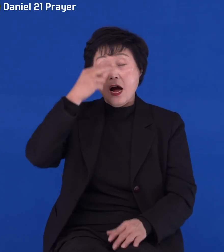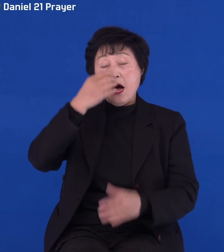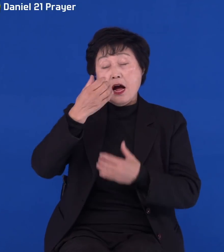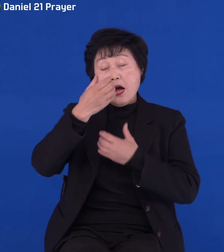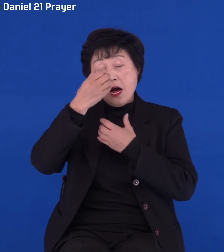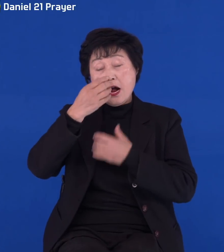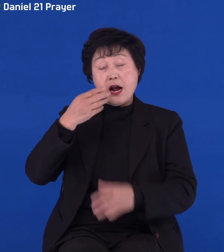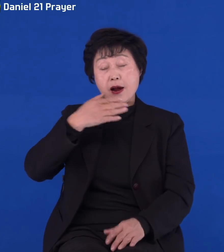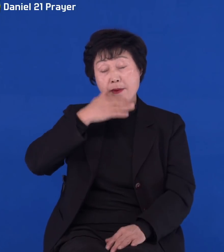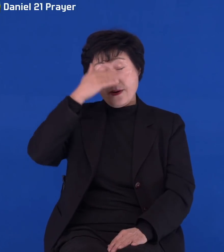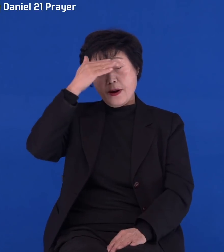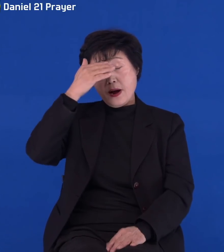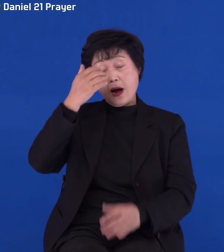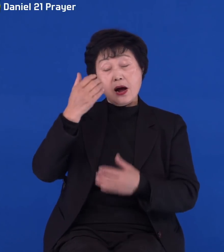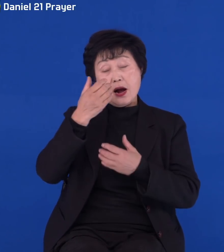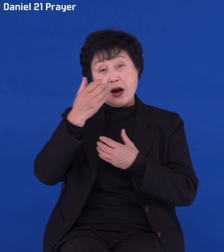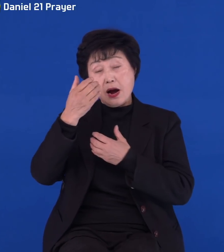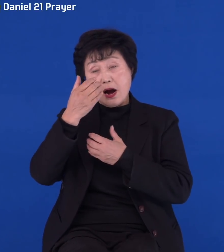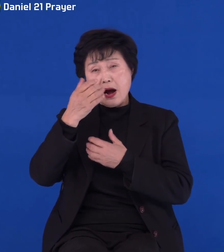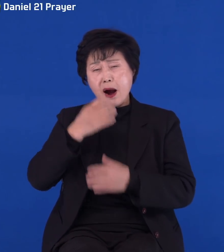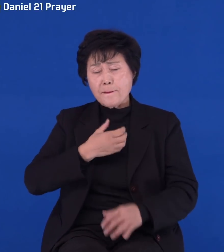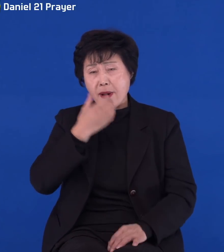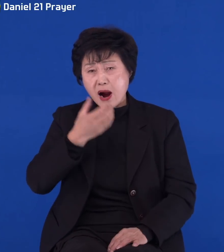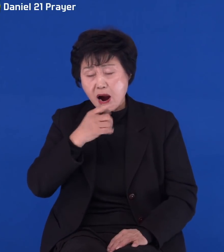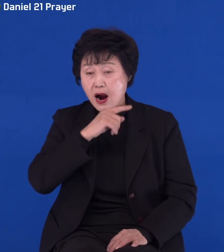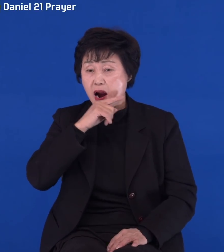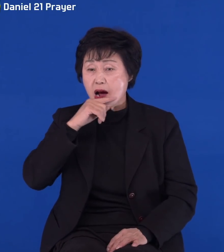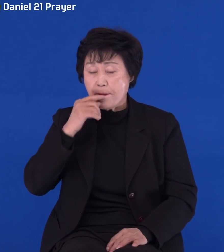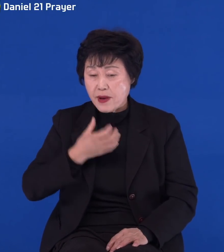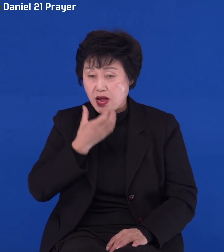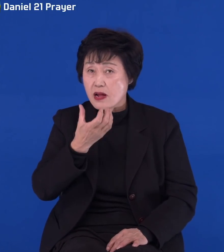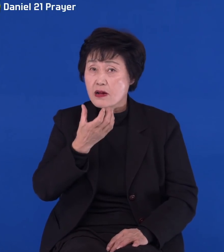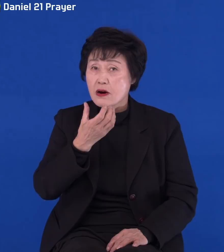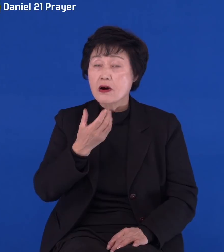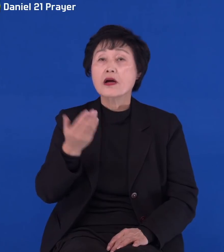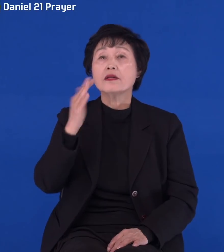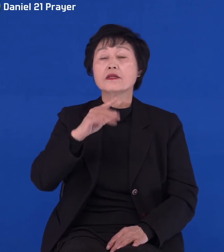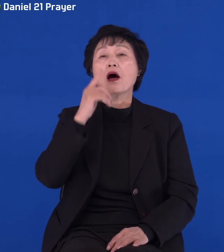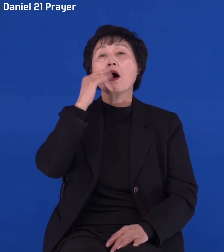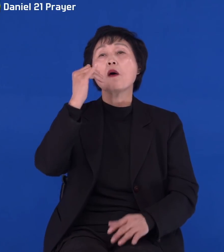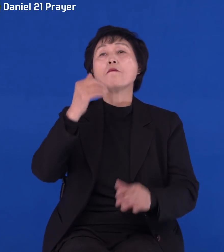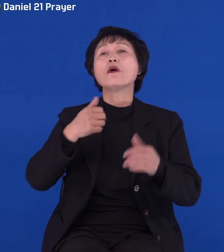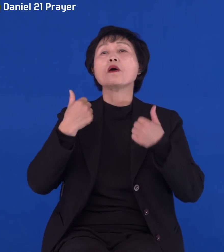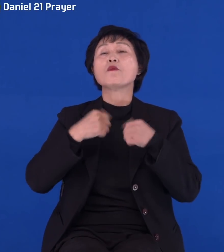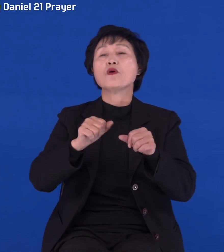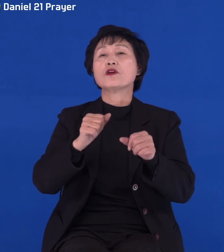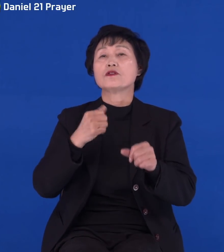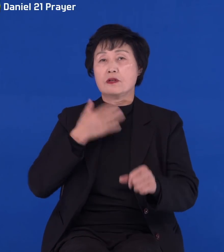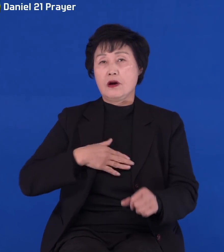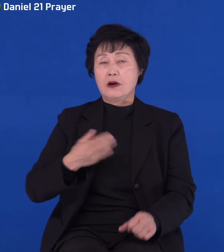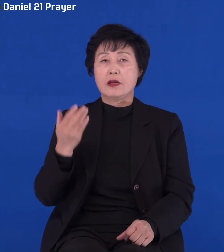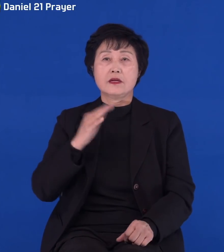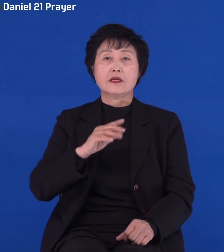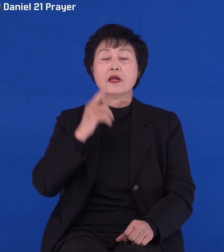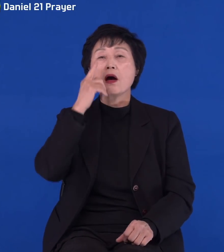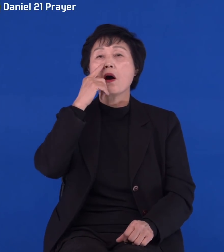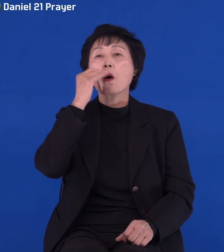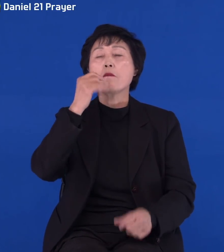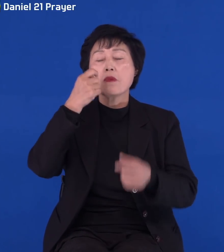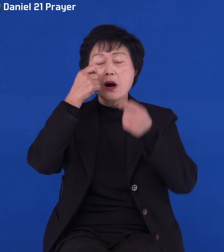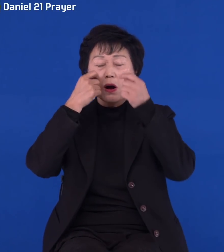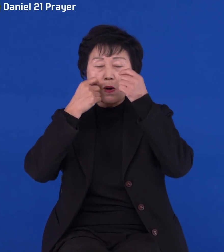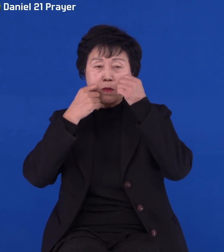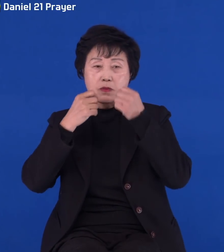아프더라고요. 피까지 토하고 나니까 어머니 안 갈 줄 알았는데 어머니가 우시면서 사랑하는 아들아, 너가 언젠가는